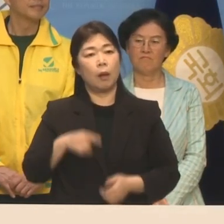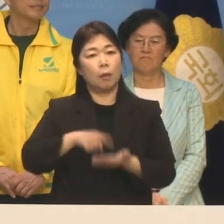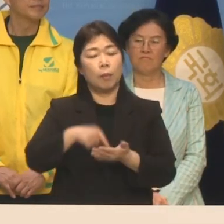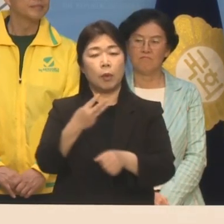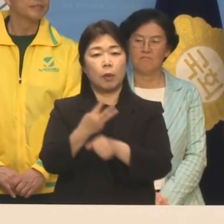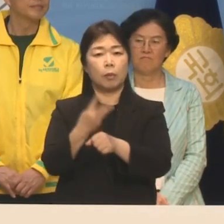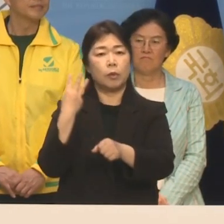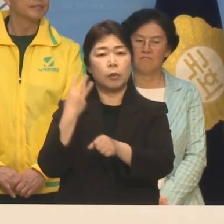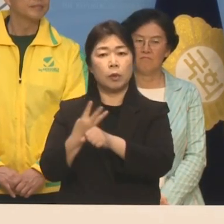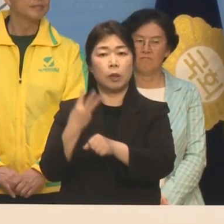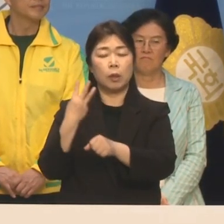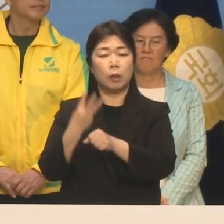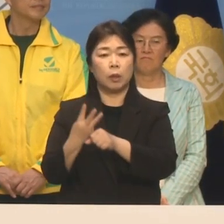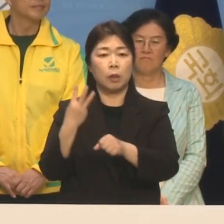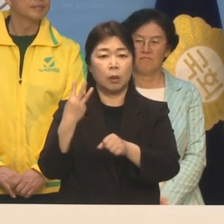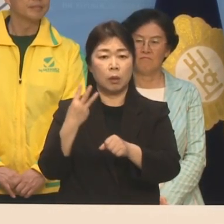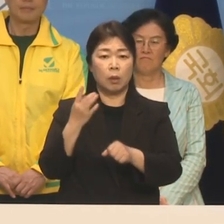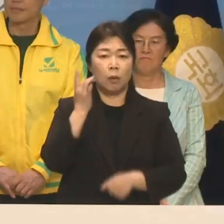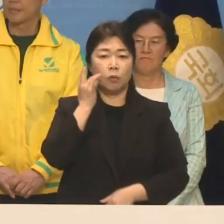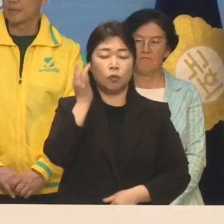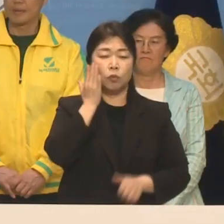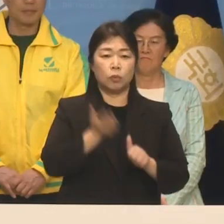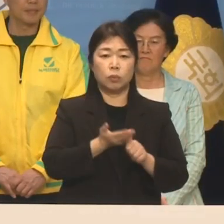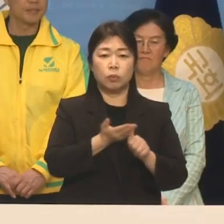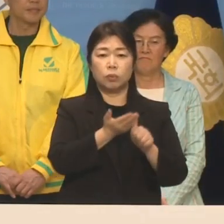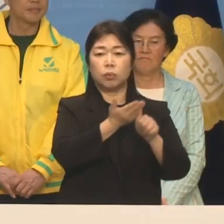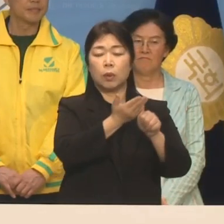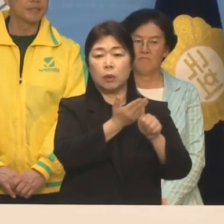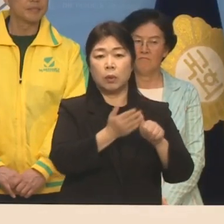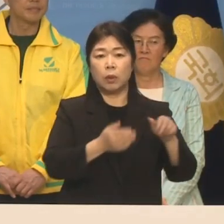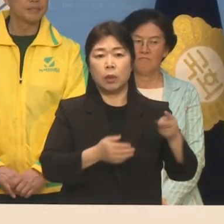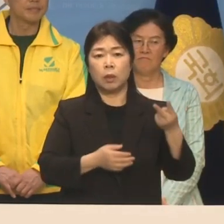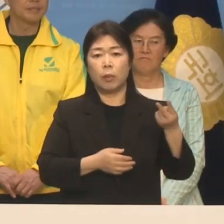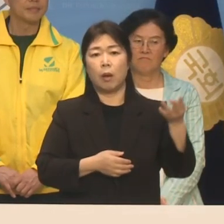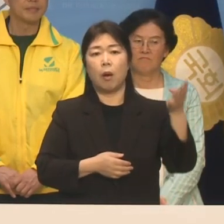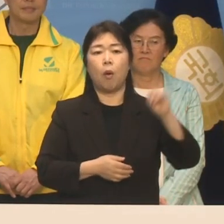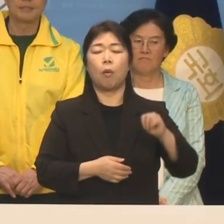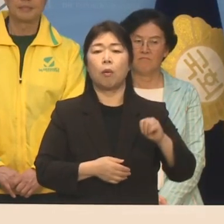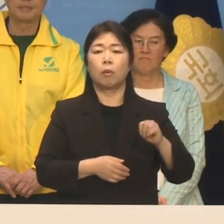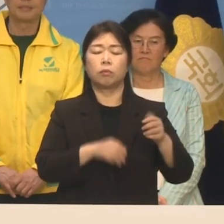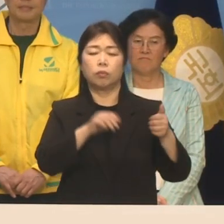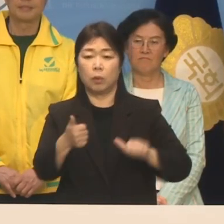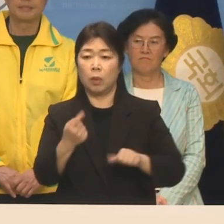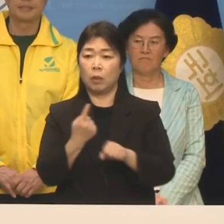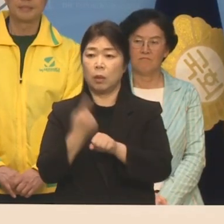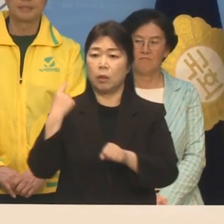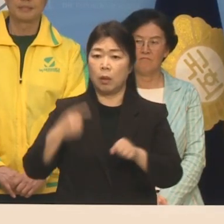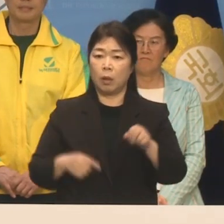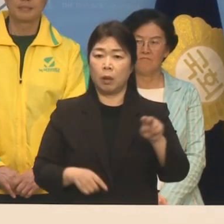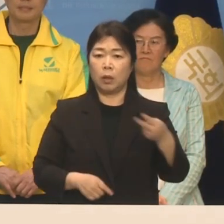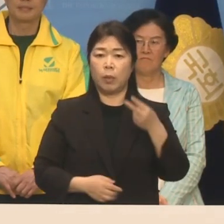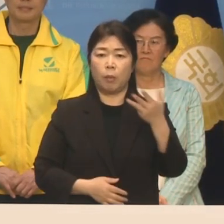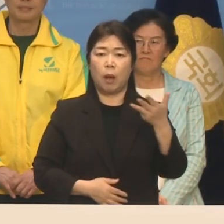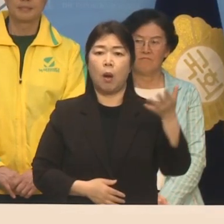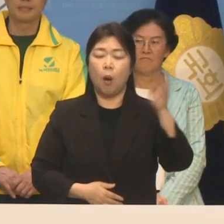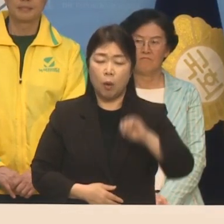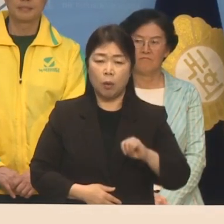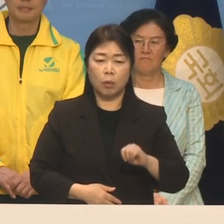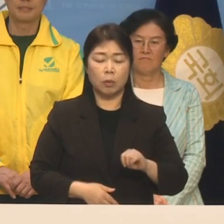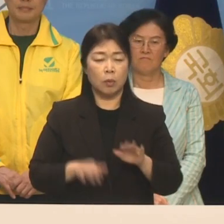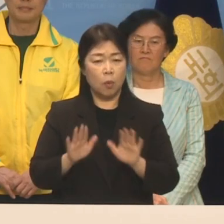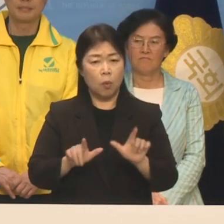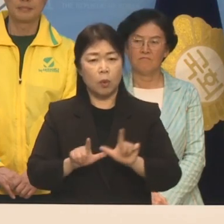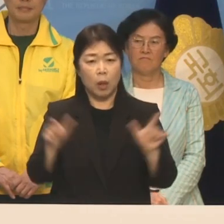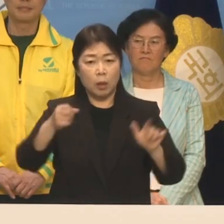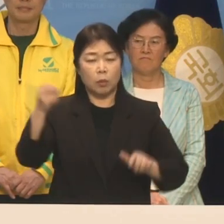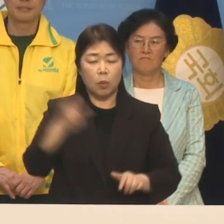한 우리나라 양벌이 한 200억 마리 이상, 작년에도 208억 마리 죽었다 그리고 올해도 아마 200억 마리 이상 죽을